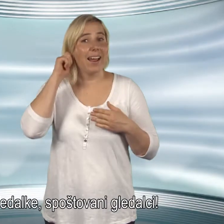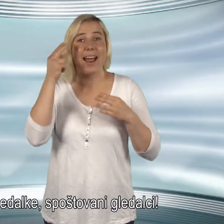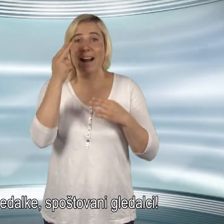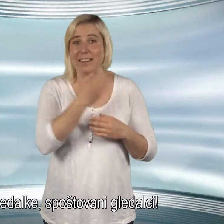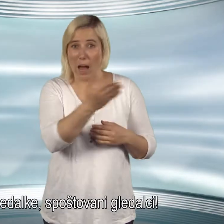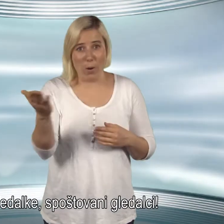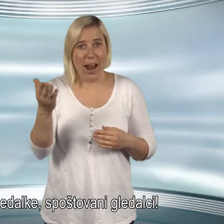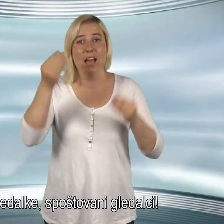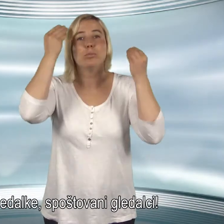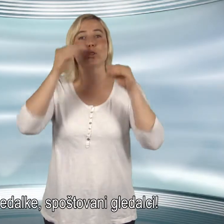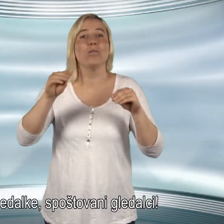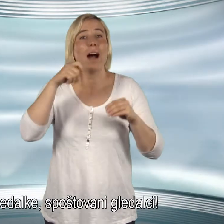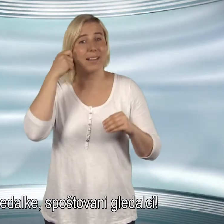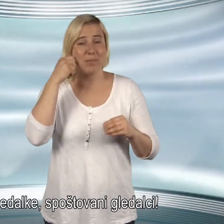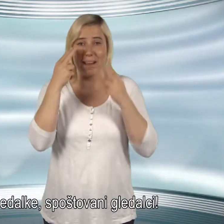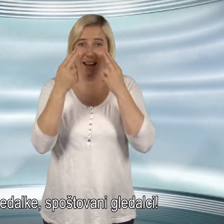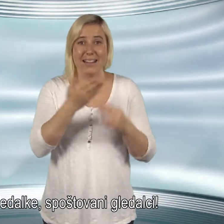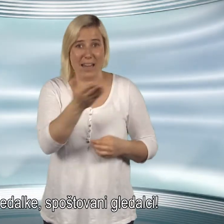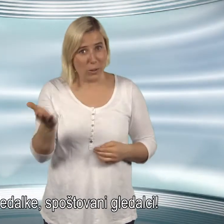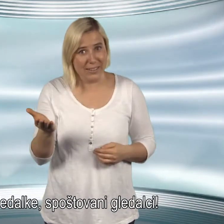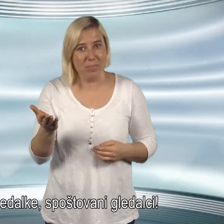Drage gledalke, spoštovani gledalci!